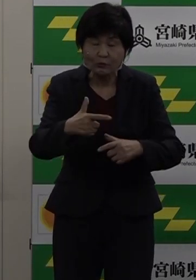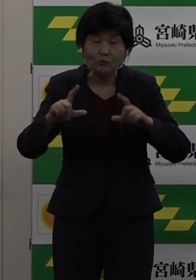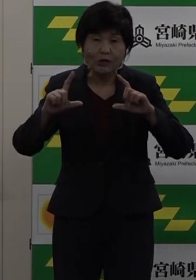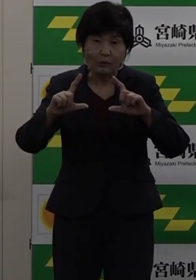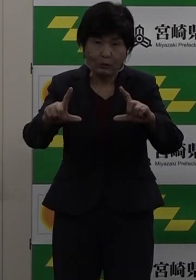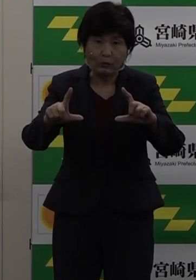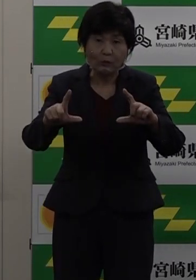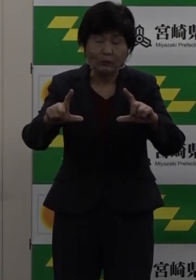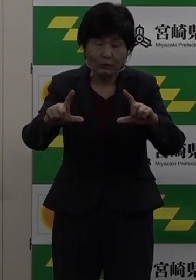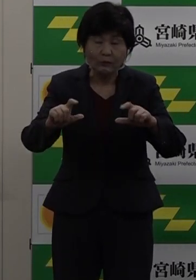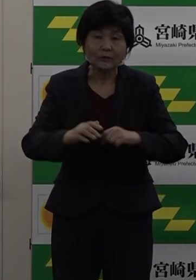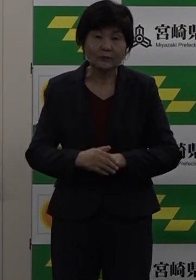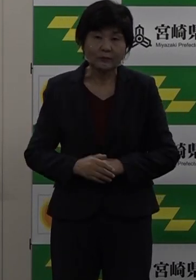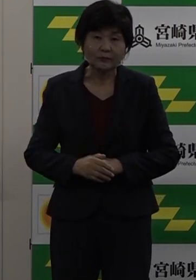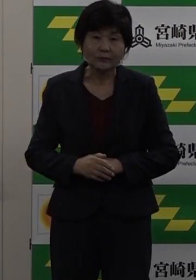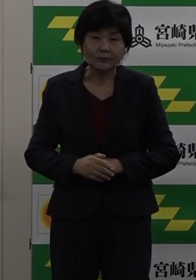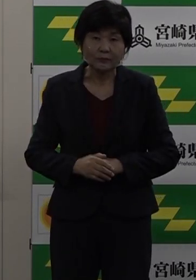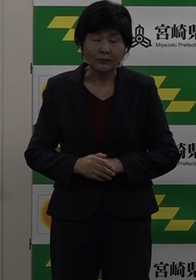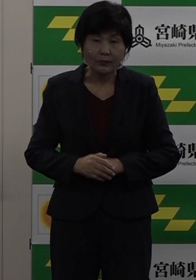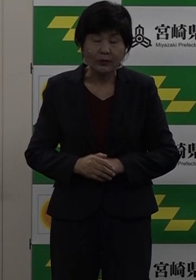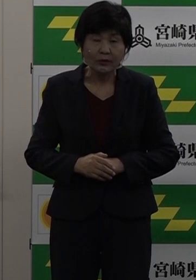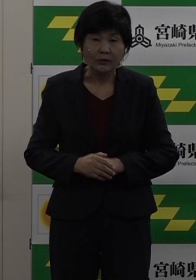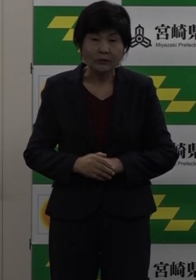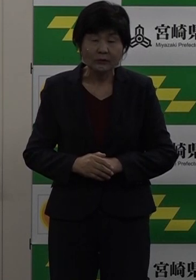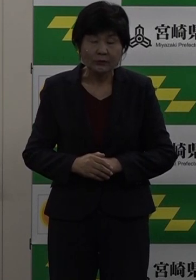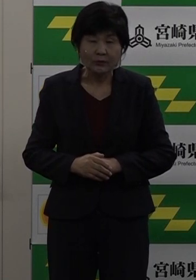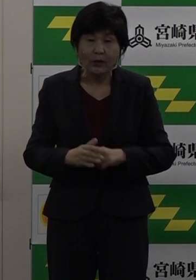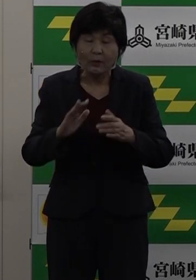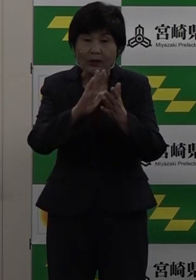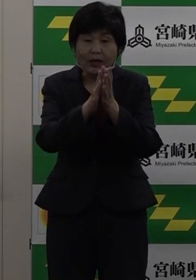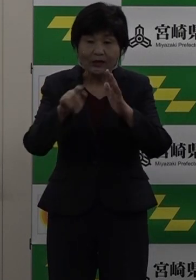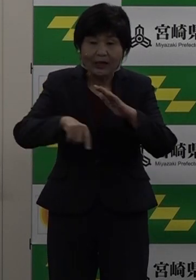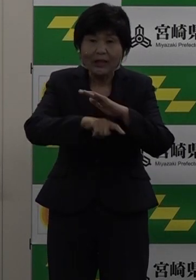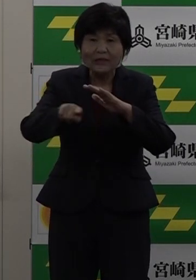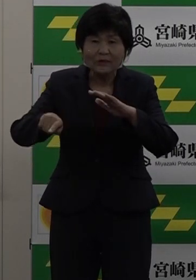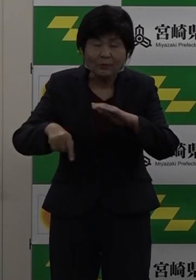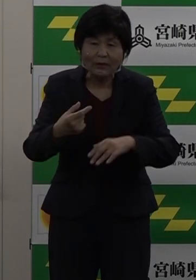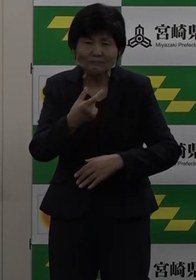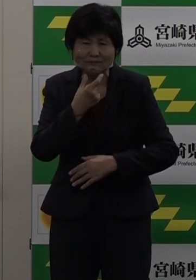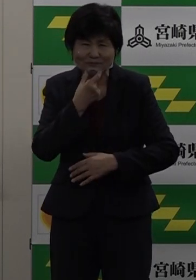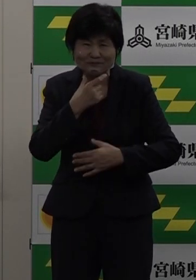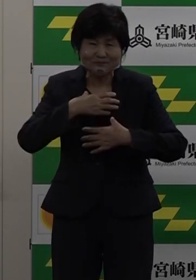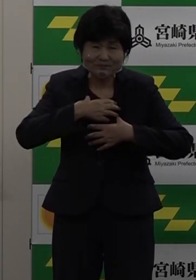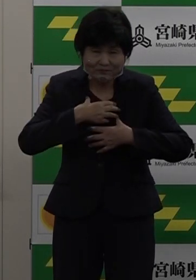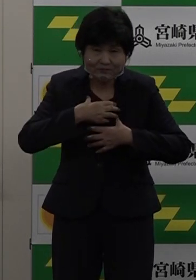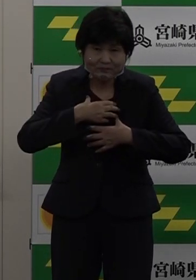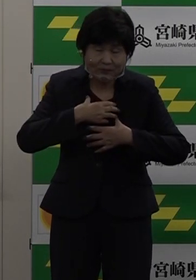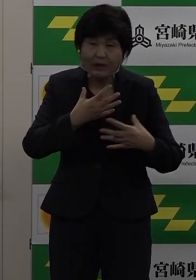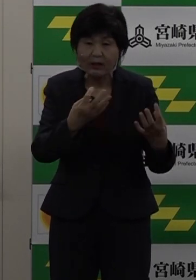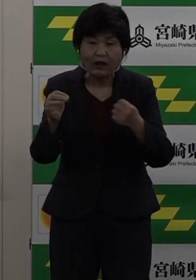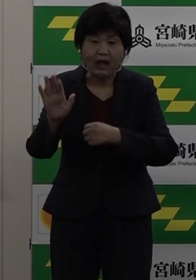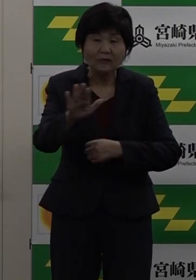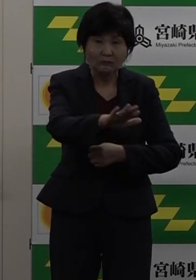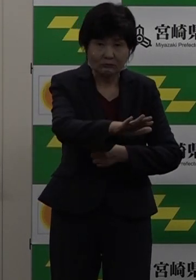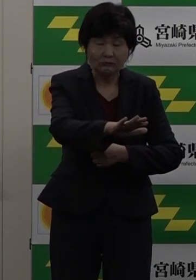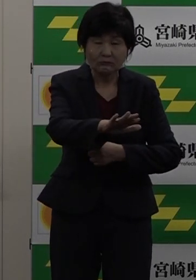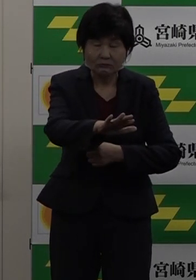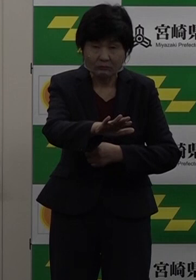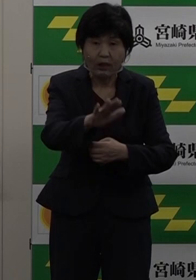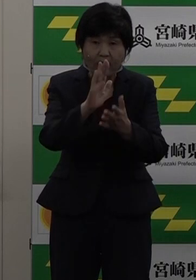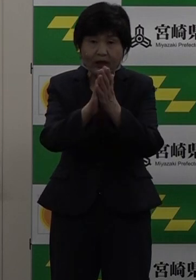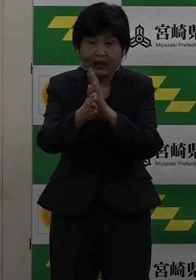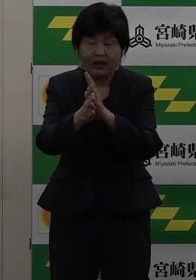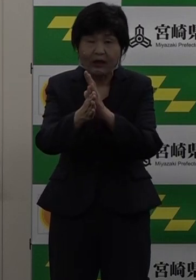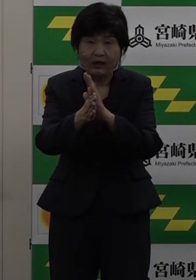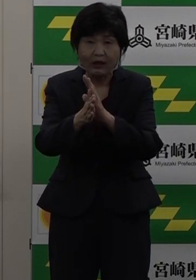と、先ほど話をしましたように、まだ県内にも火種が残されているとともに、県外からの